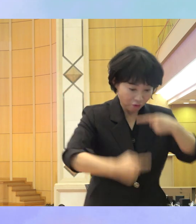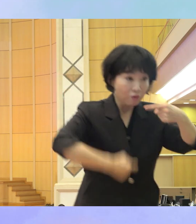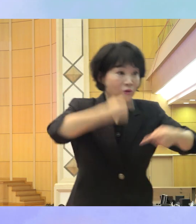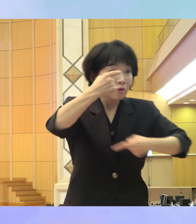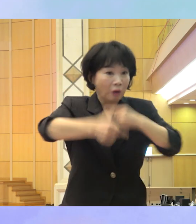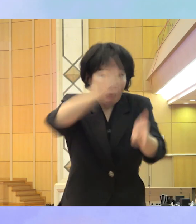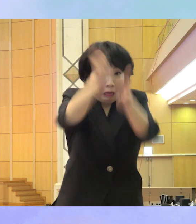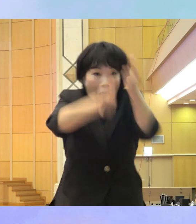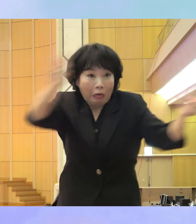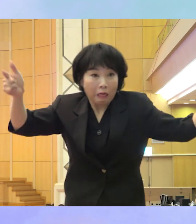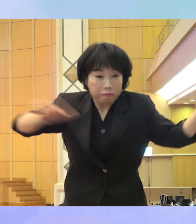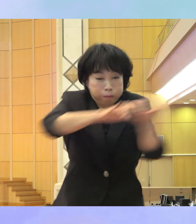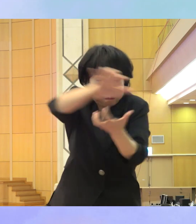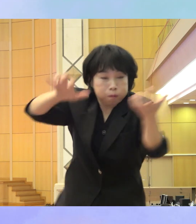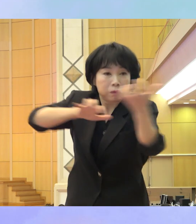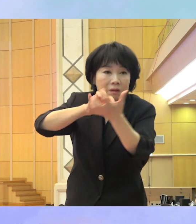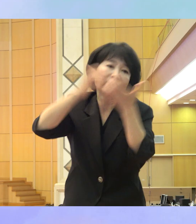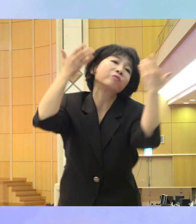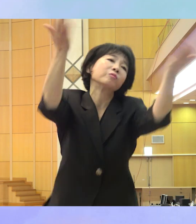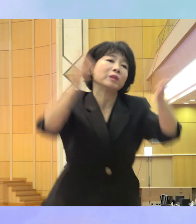바벨탑 쌓는 것은